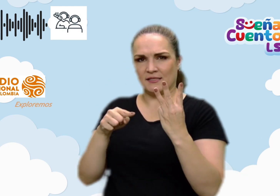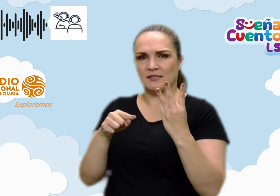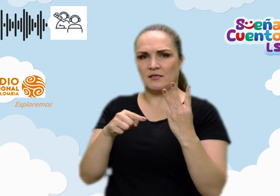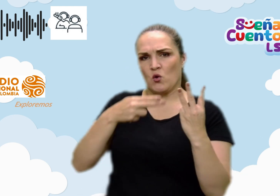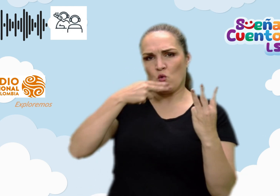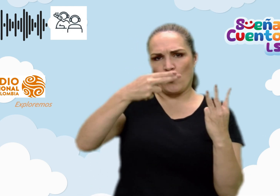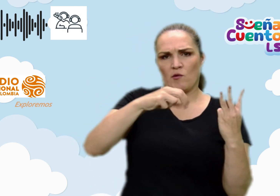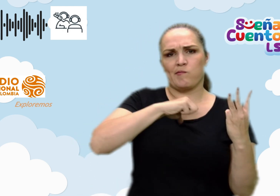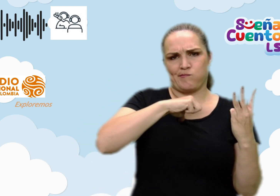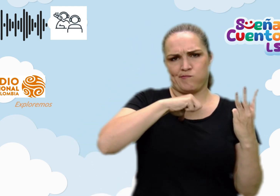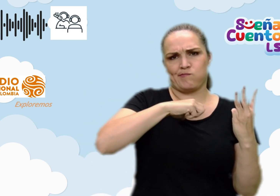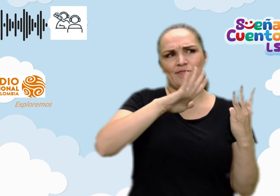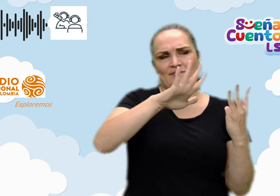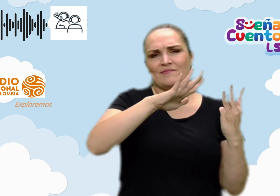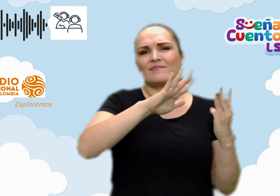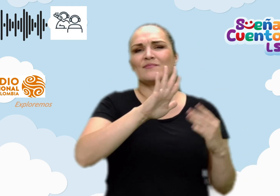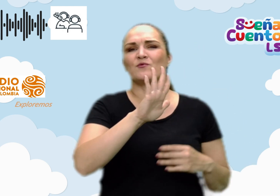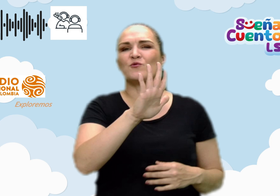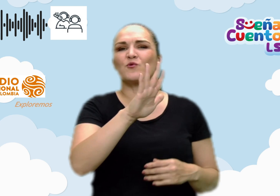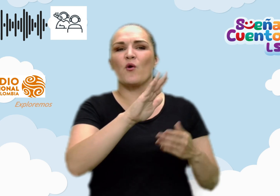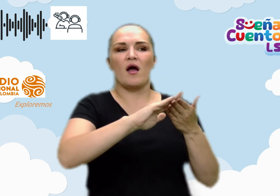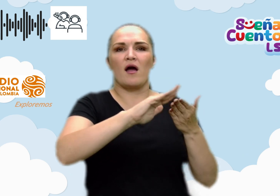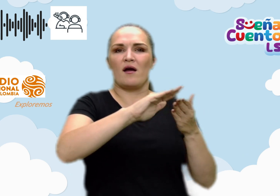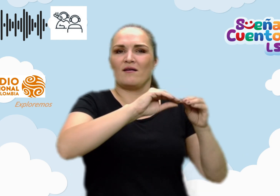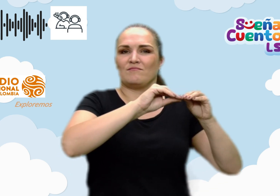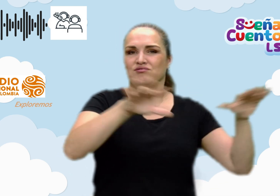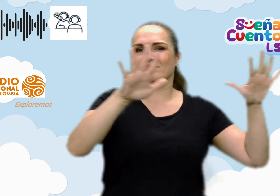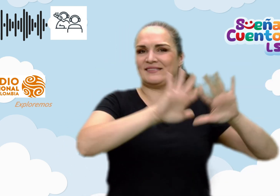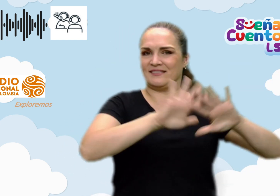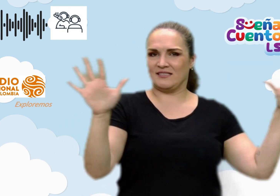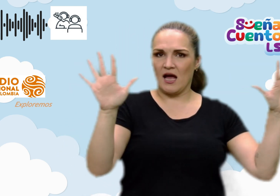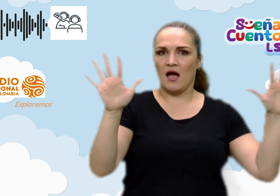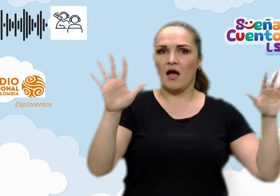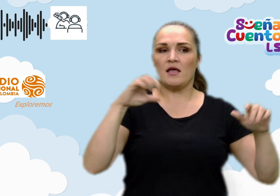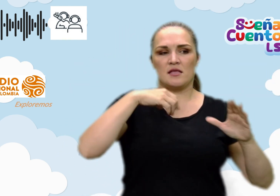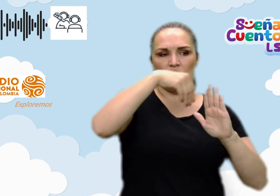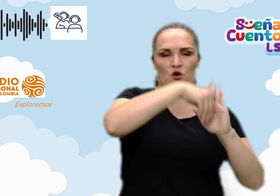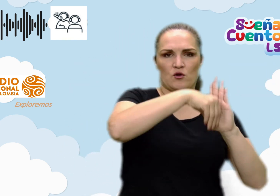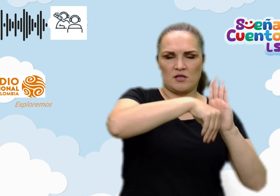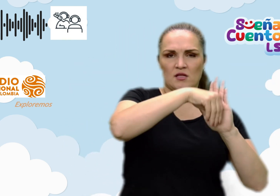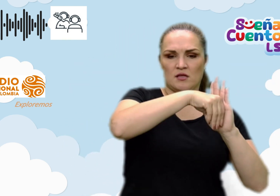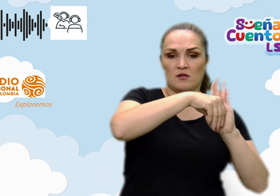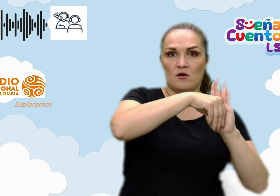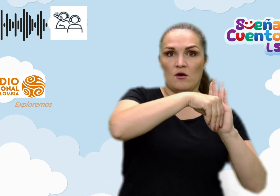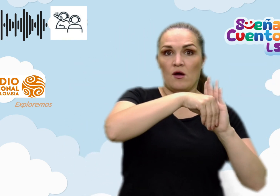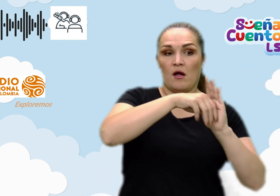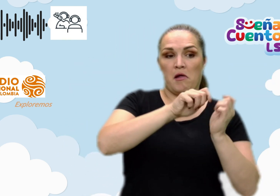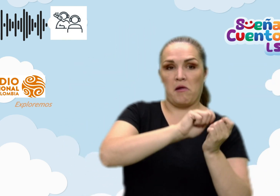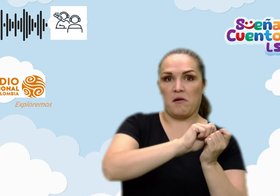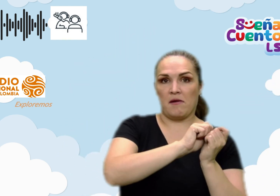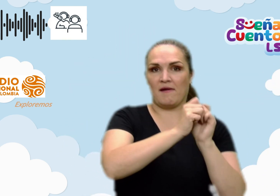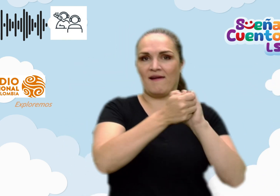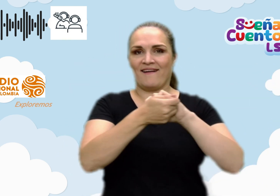coger 3 cuentos clásicos que ya teníamos pues digamos que la publicación y teníamos el